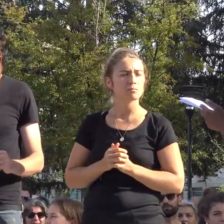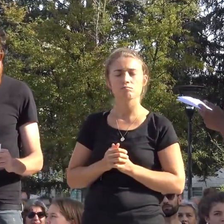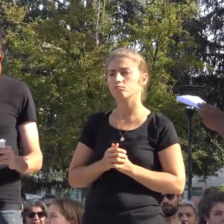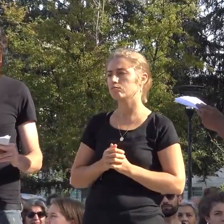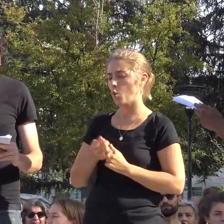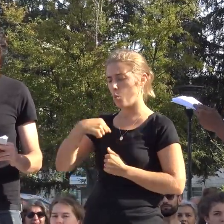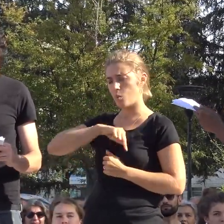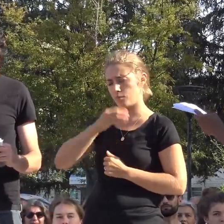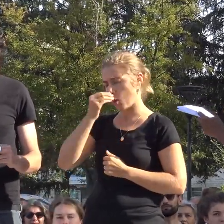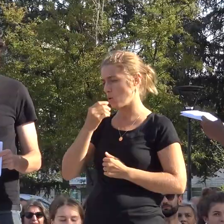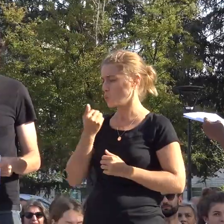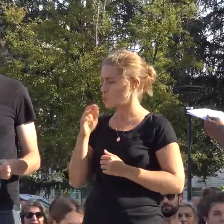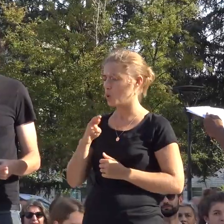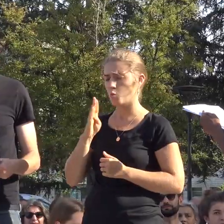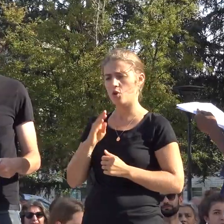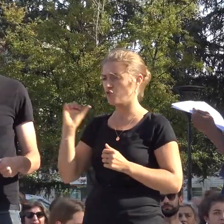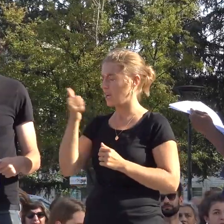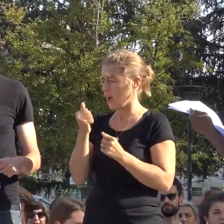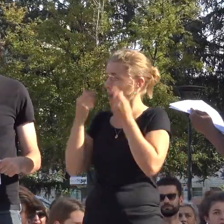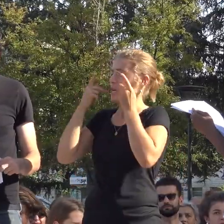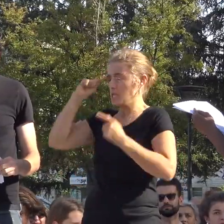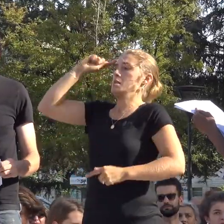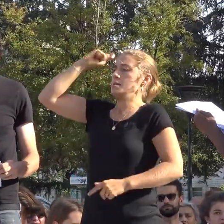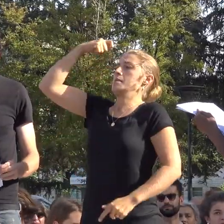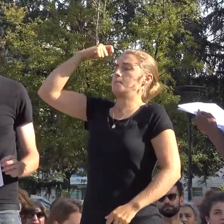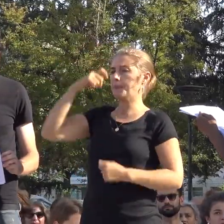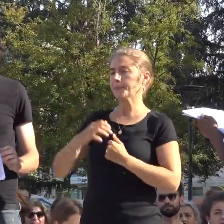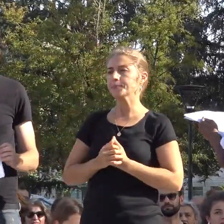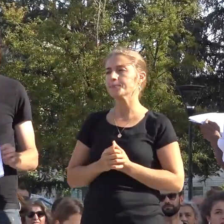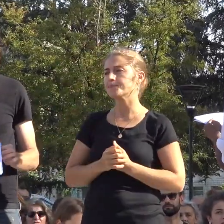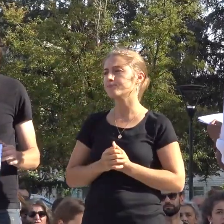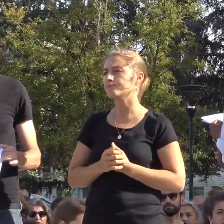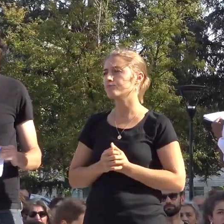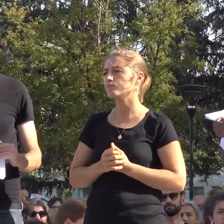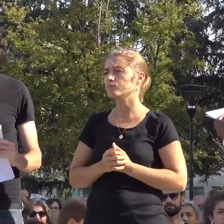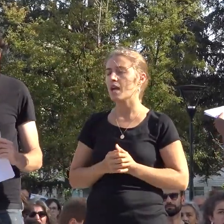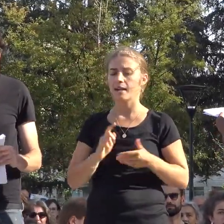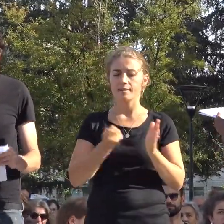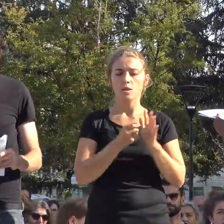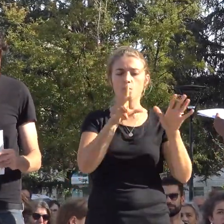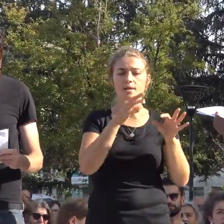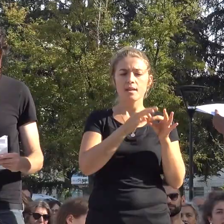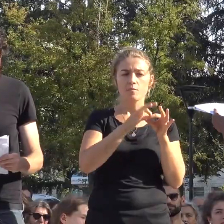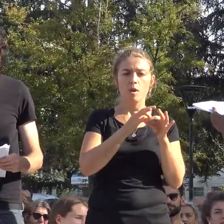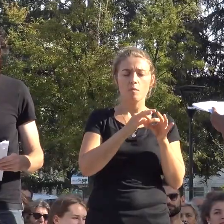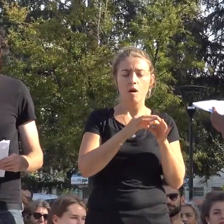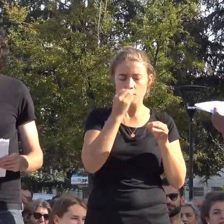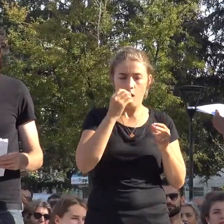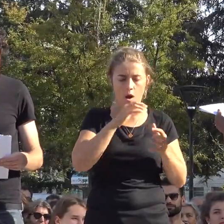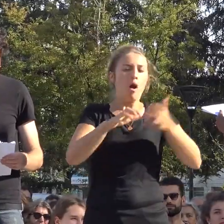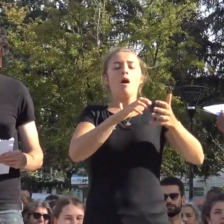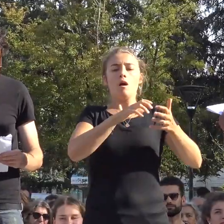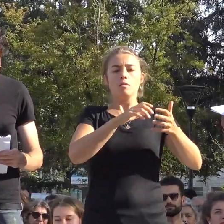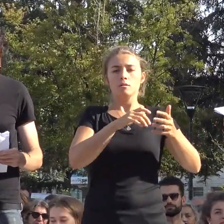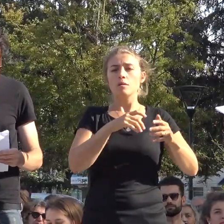Nous croyons qu'il est encore temps de nous réveiller collectivement et que le sursaut du 8 septembre n'est que le point de départ